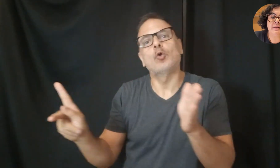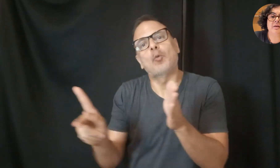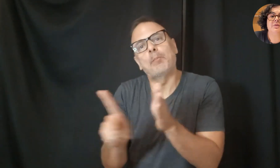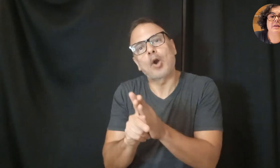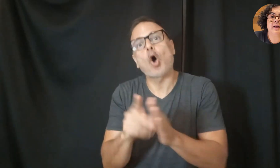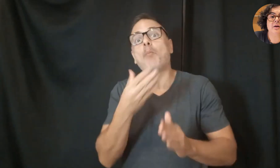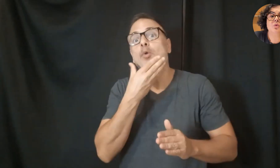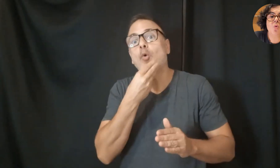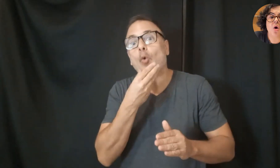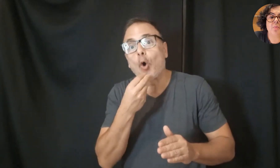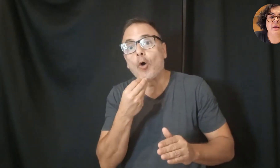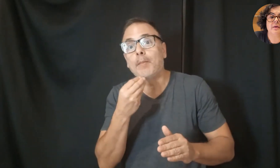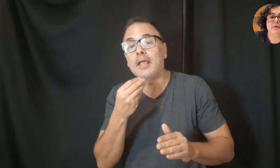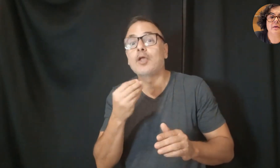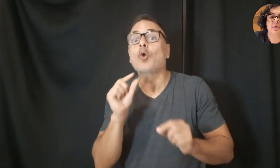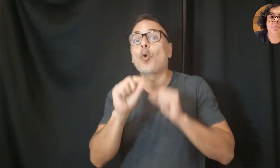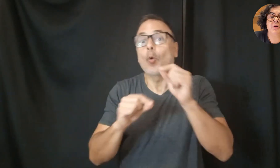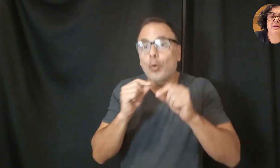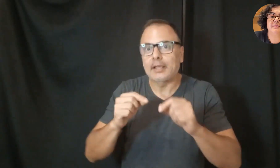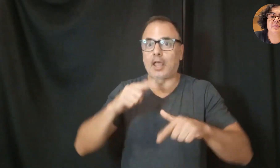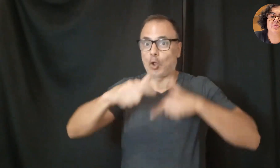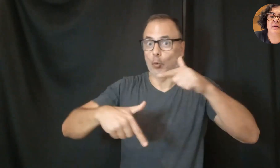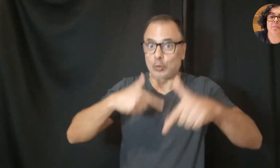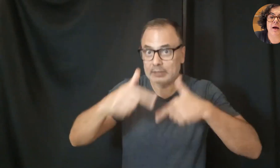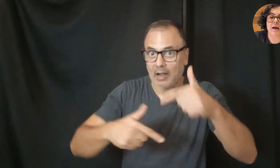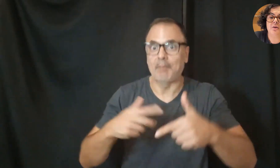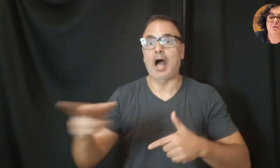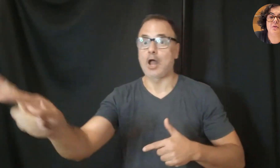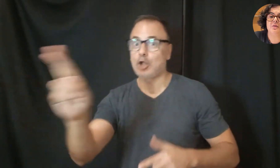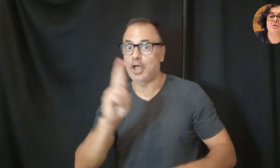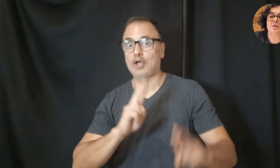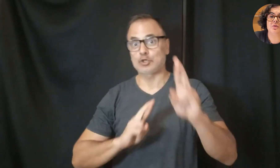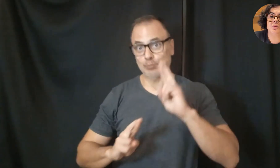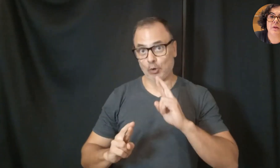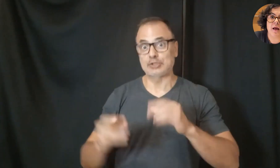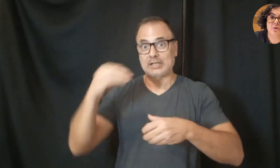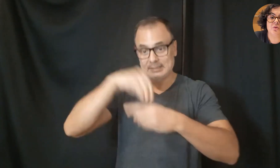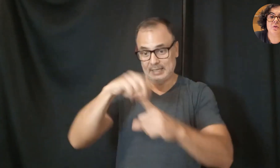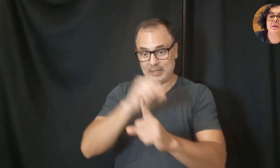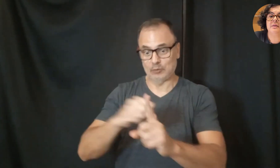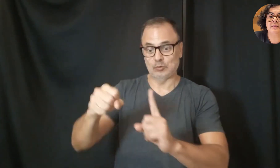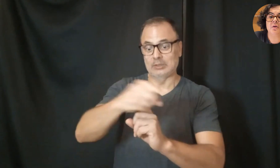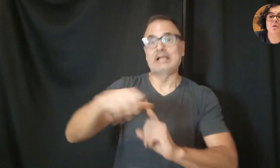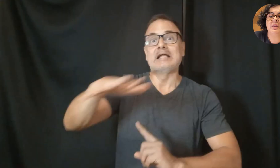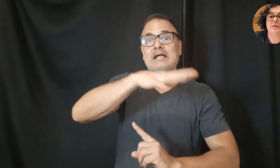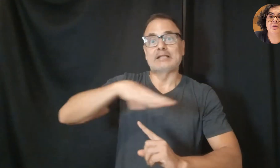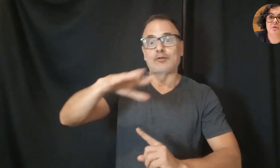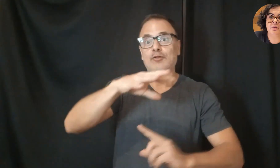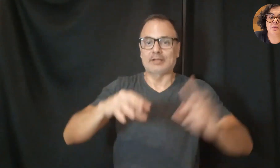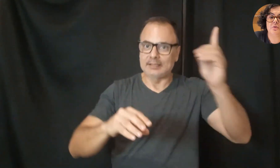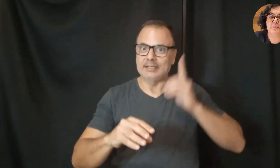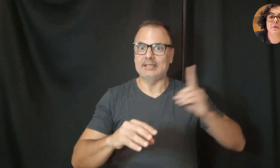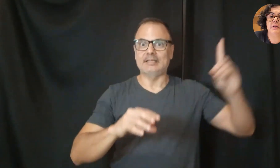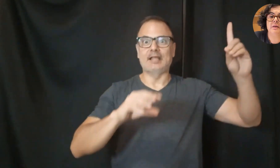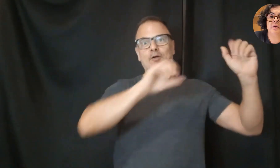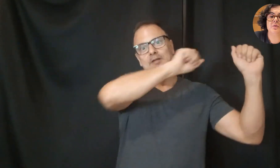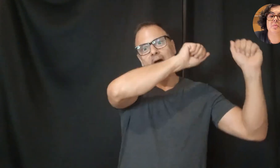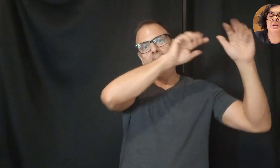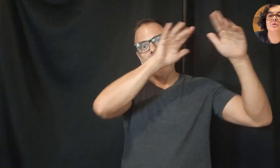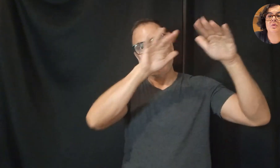deve herdar do homem, porque seus trabalhos e seus resultados são coletivos e Deus